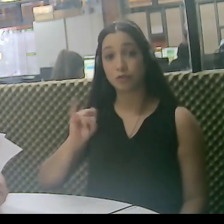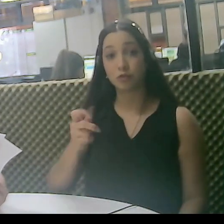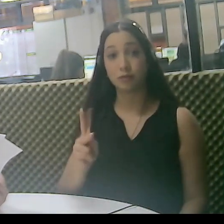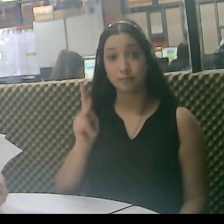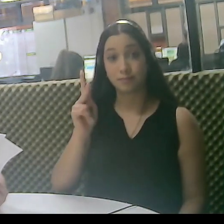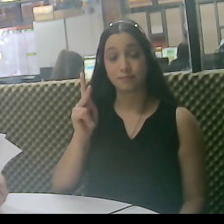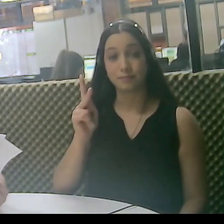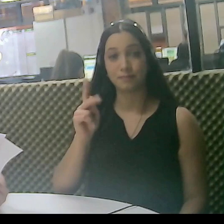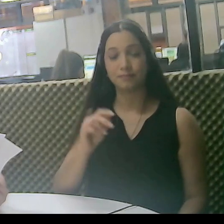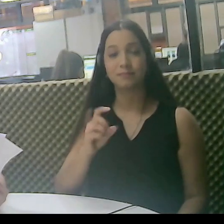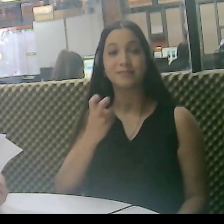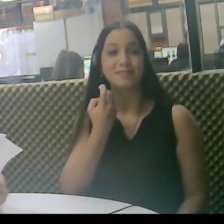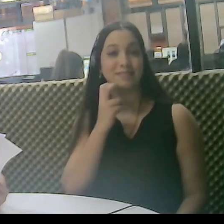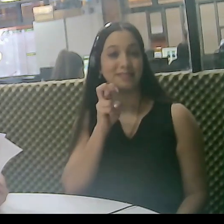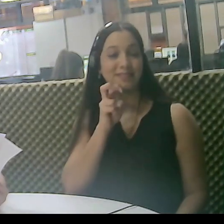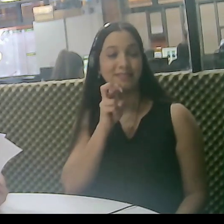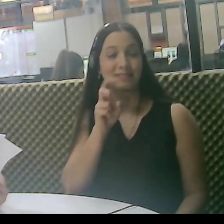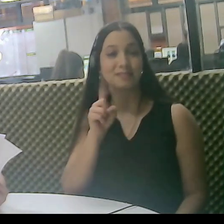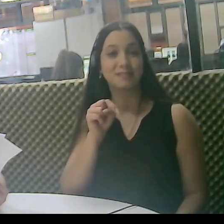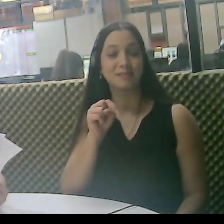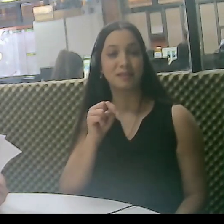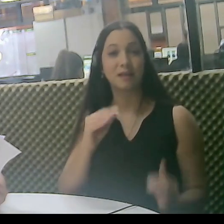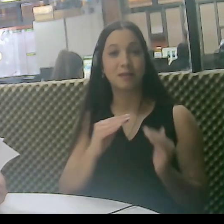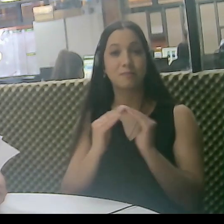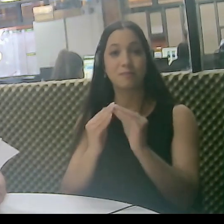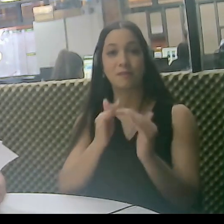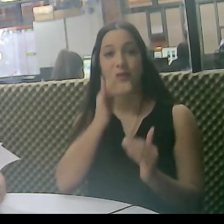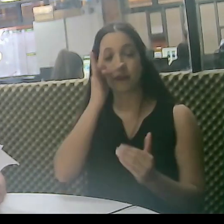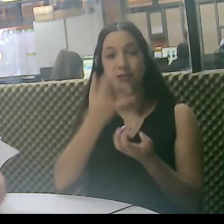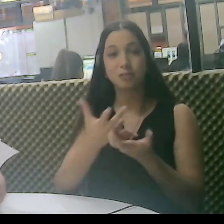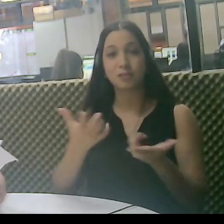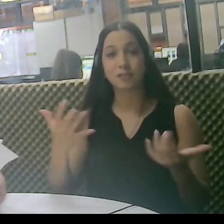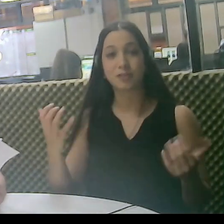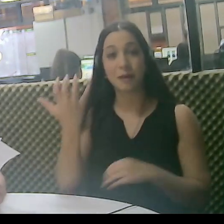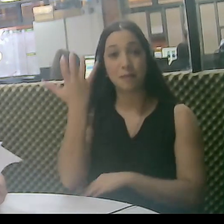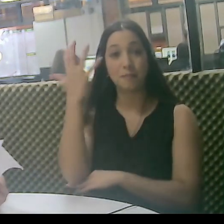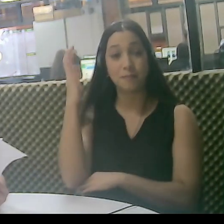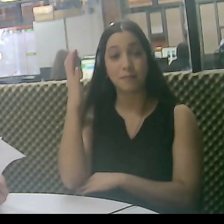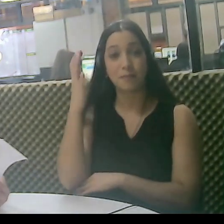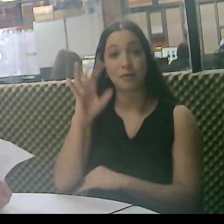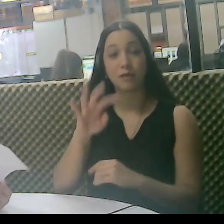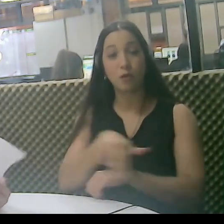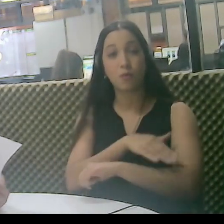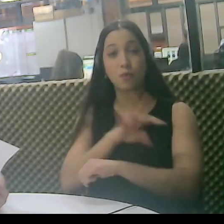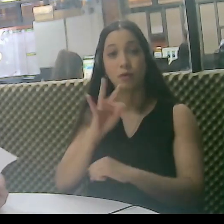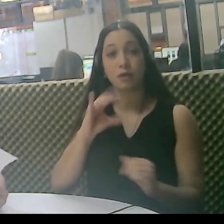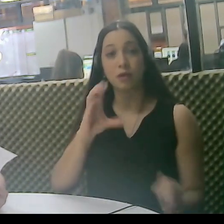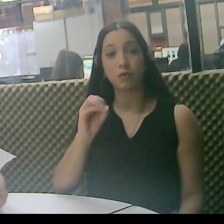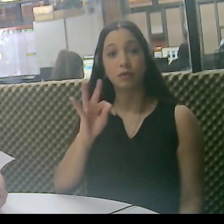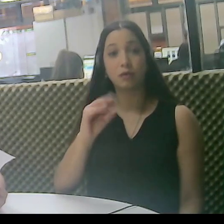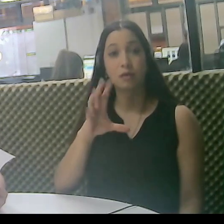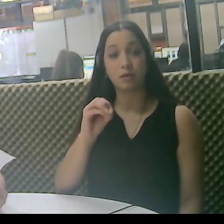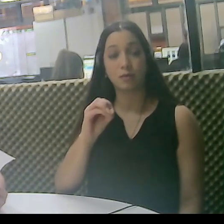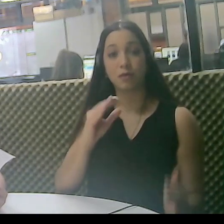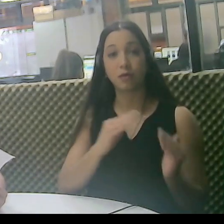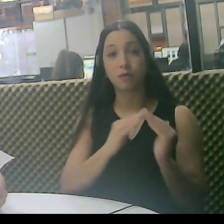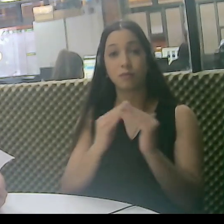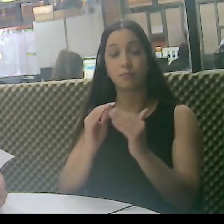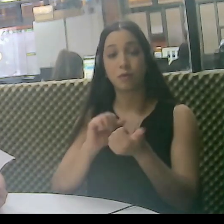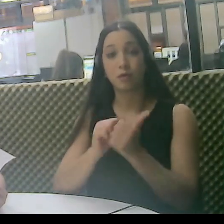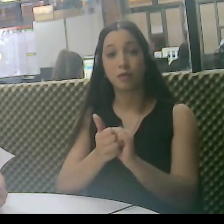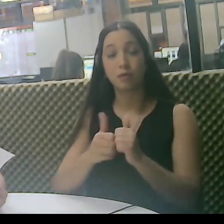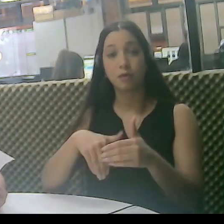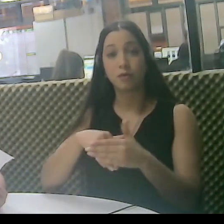Kubitschek. Já na quinta-feira, será a vez do bairro Jardim das Palmeiras, na rua dos Tico-Ticos, ao lado da quadra da Escola